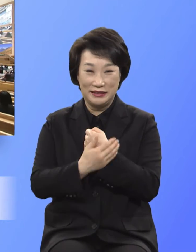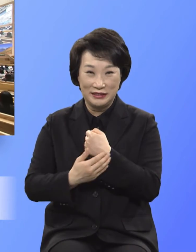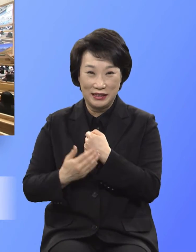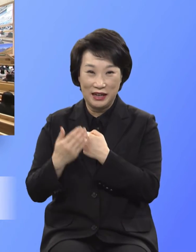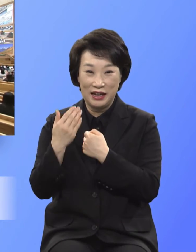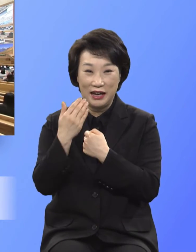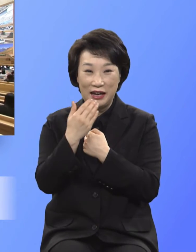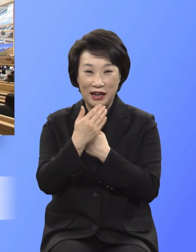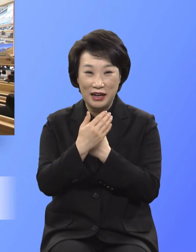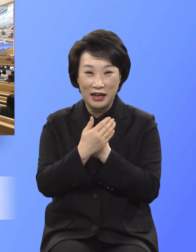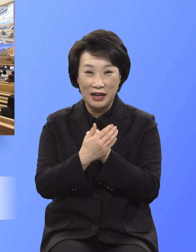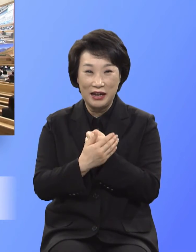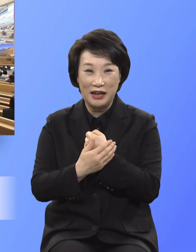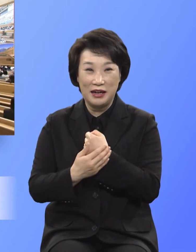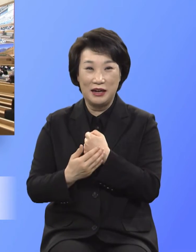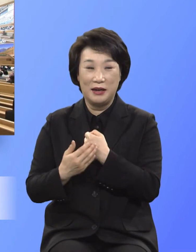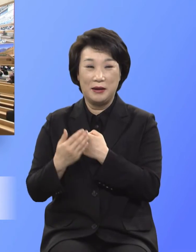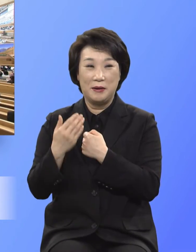하나님의